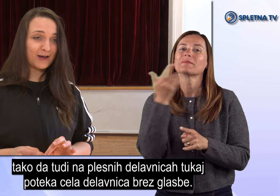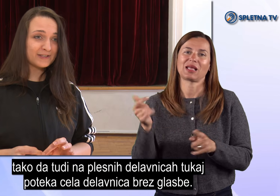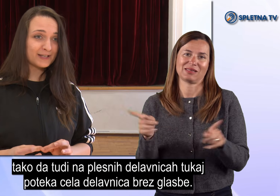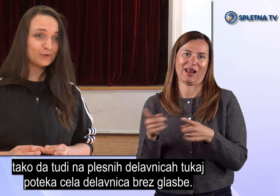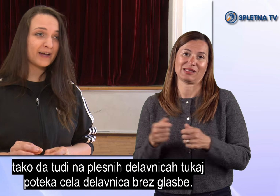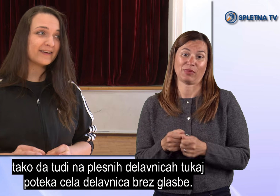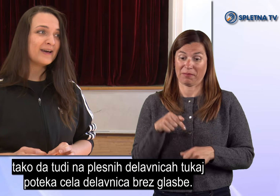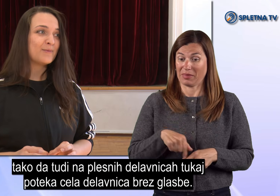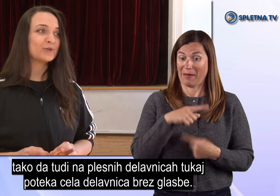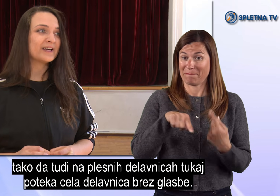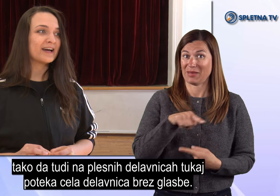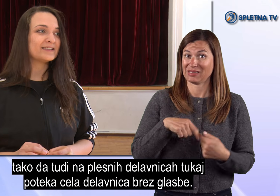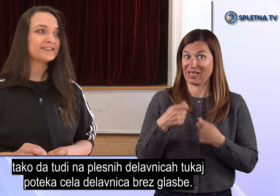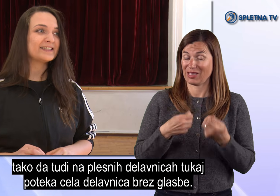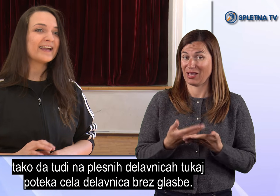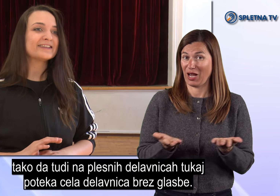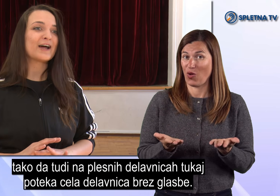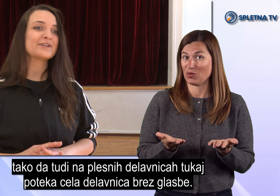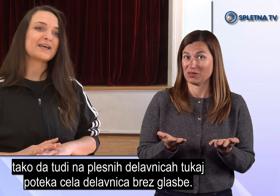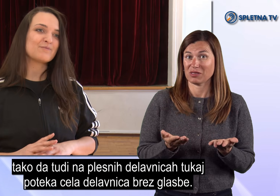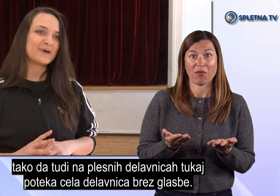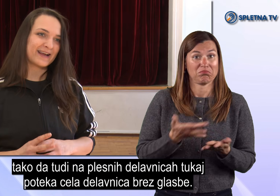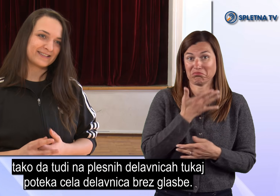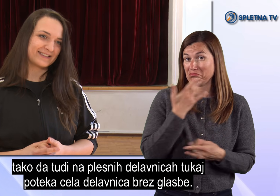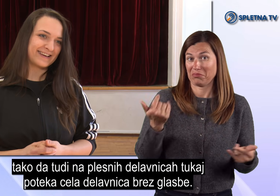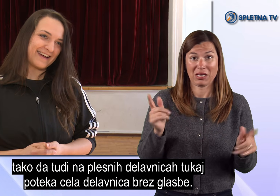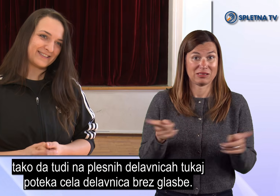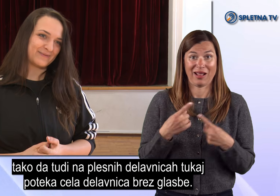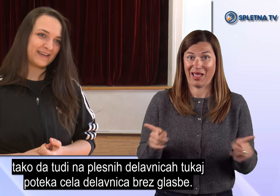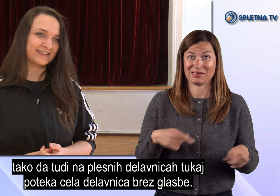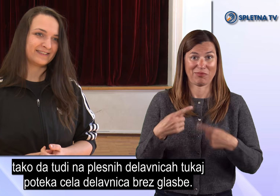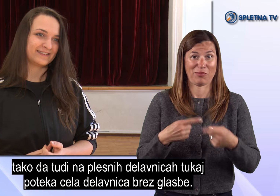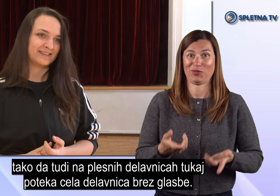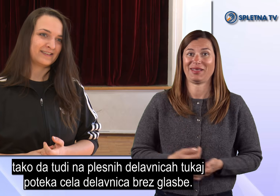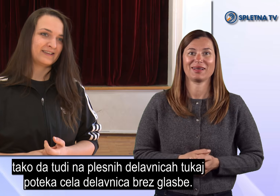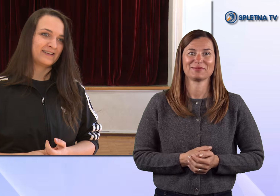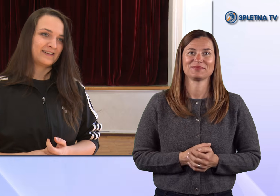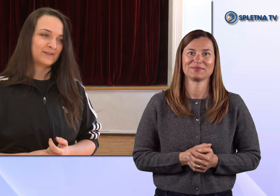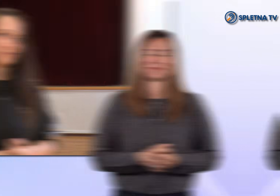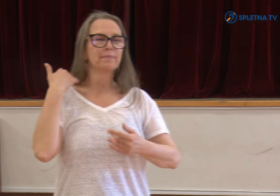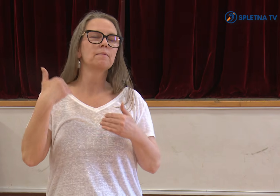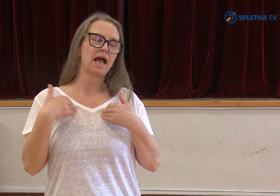plesnih delavnicah tukaj poteka cela delavnica brez glasbe.